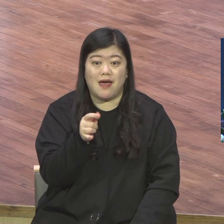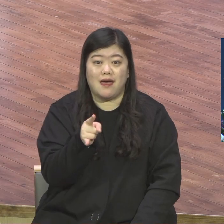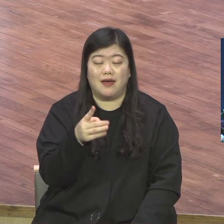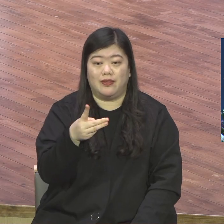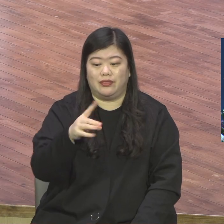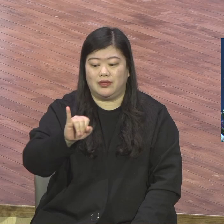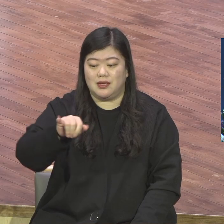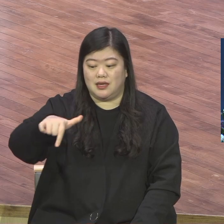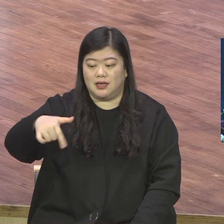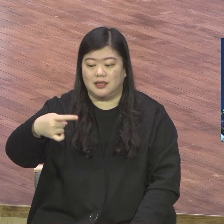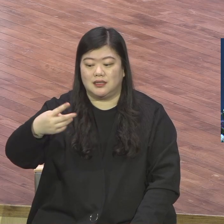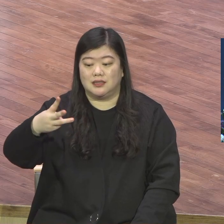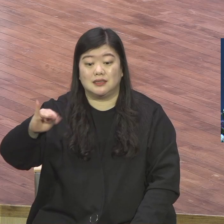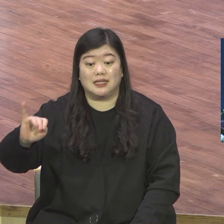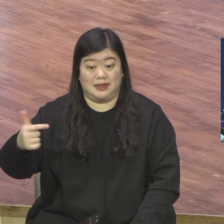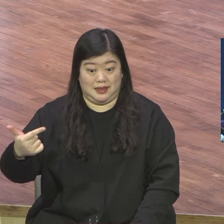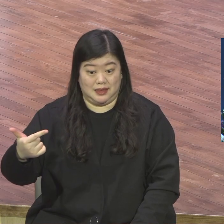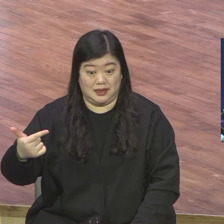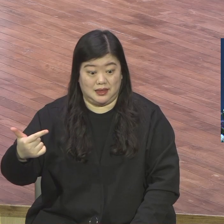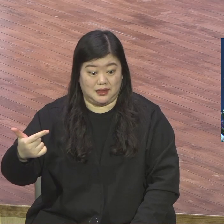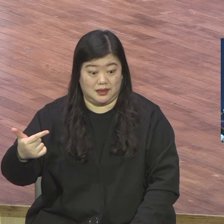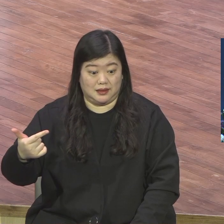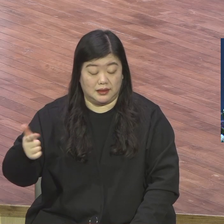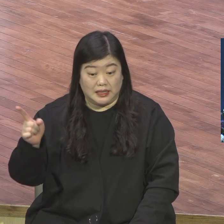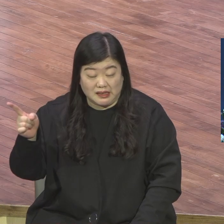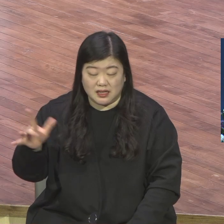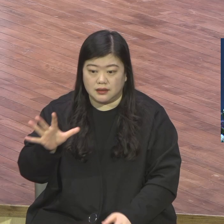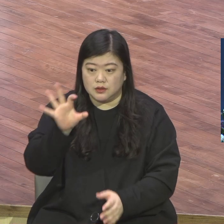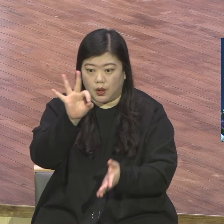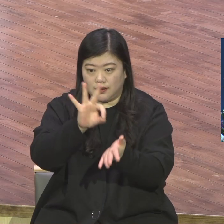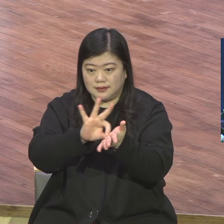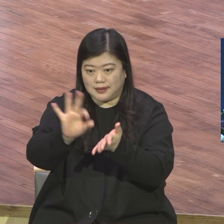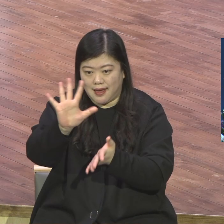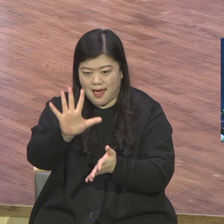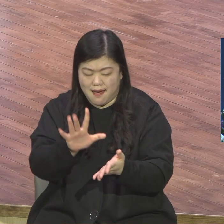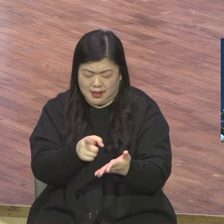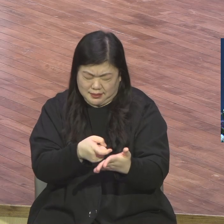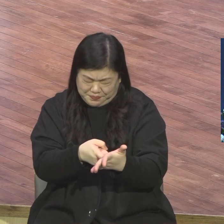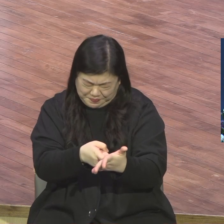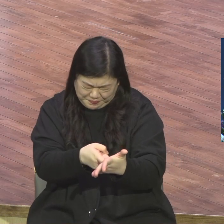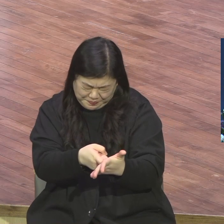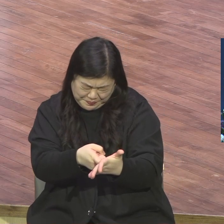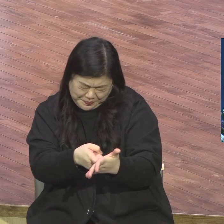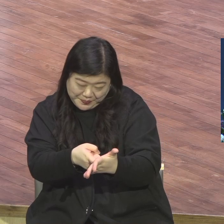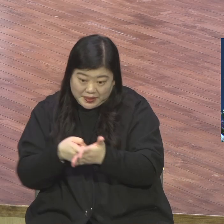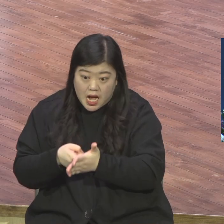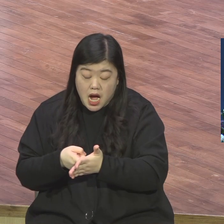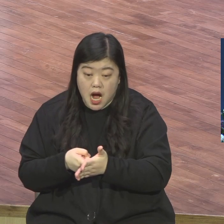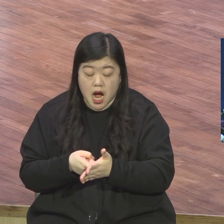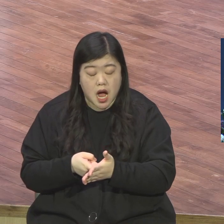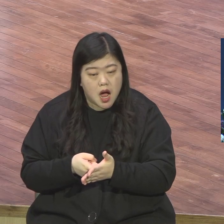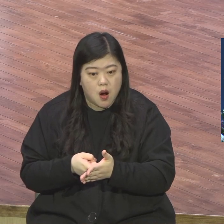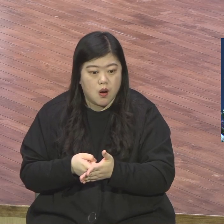하는 여사업가입니다. 얼마나 돈을 쓰지 않고 인쇄했던지